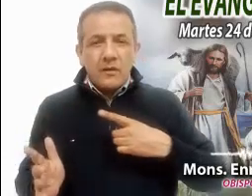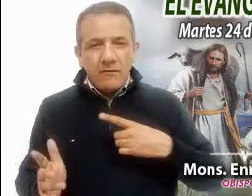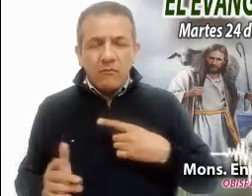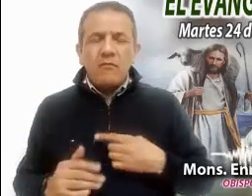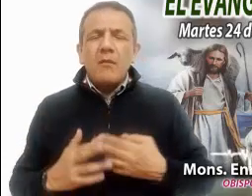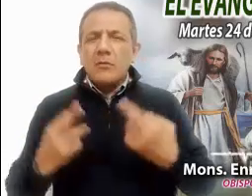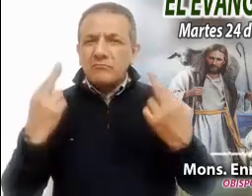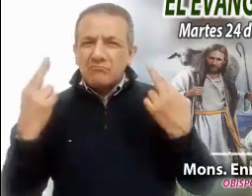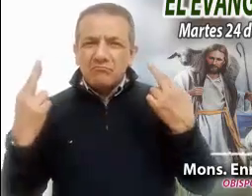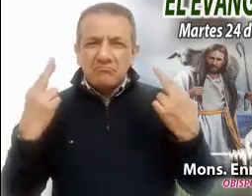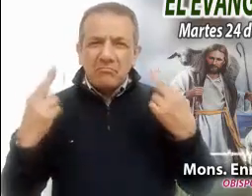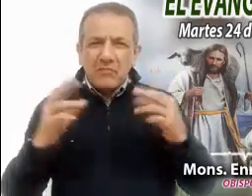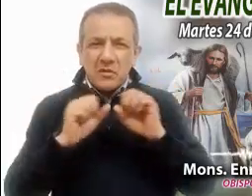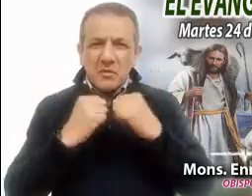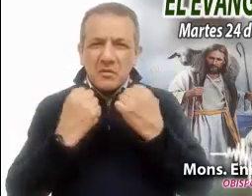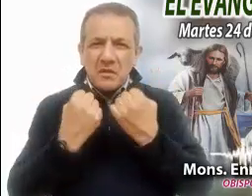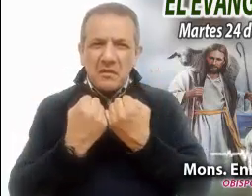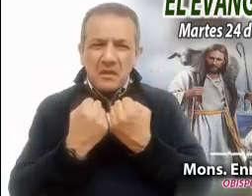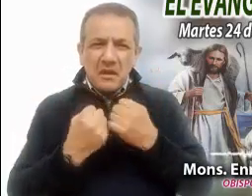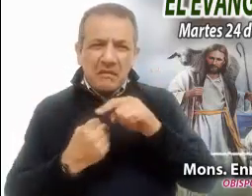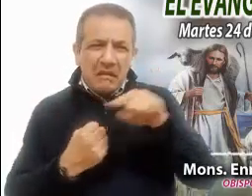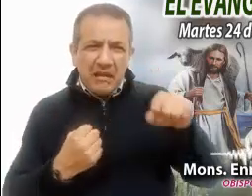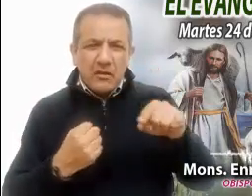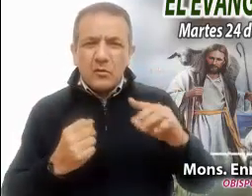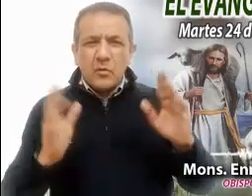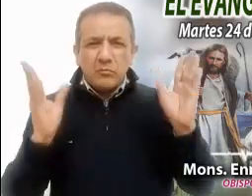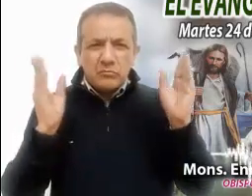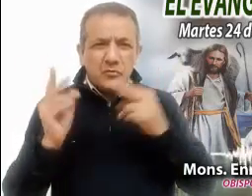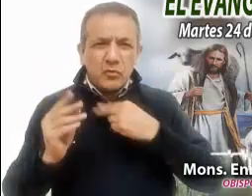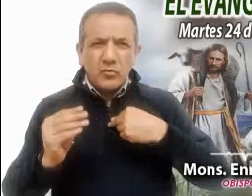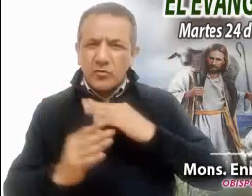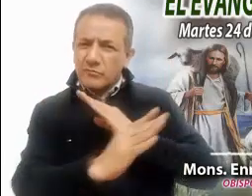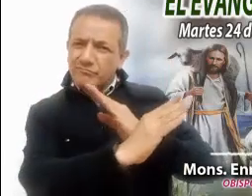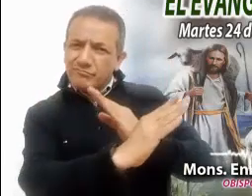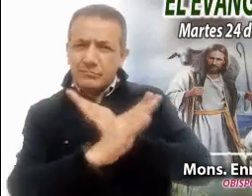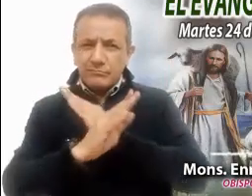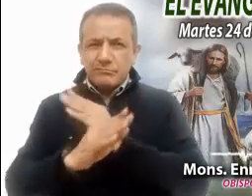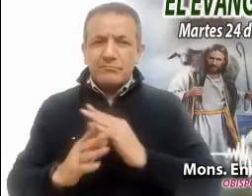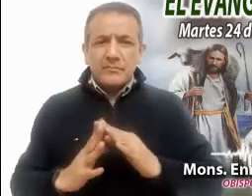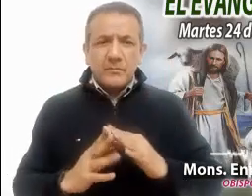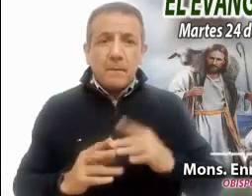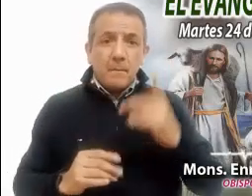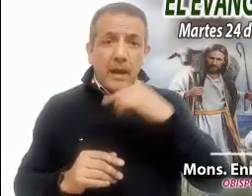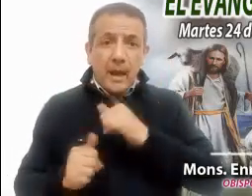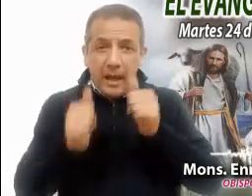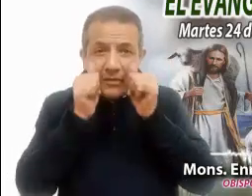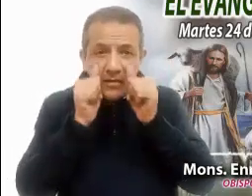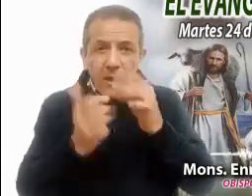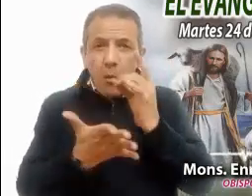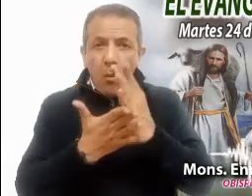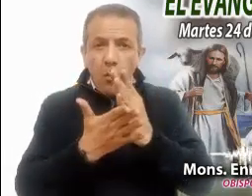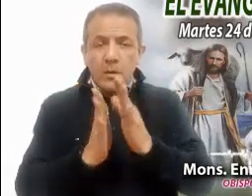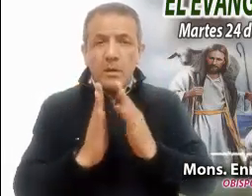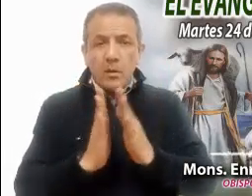sociedad que se ahoga en el consumismo, para escuchar en silencio, con atención y cariño, la palabra